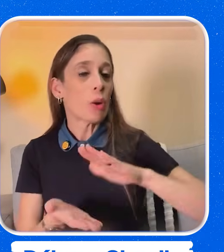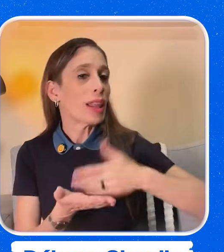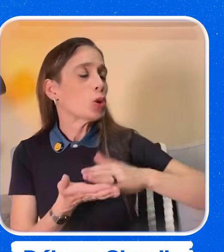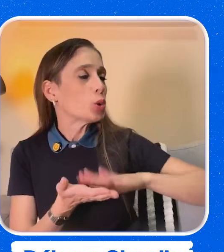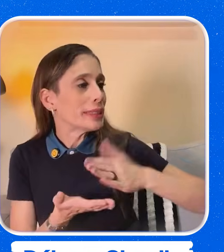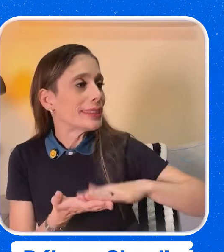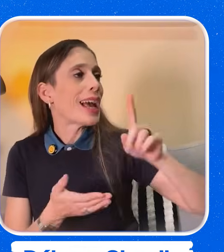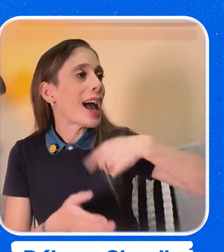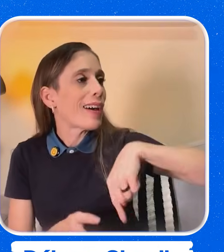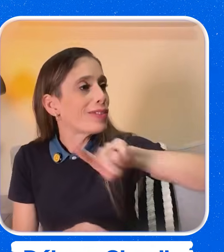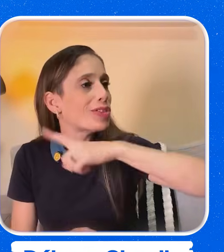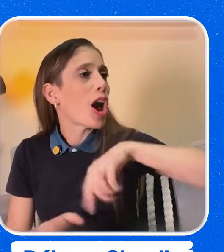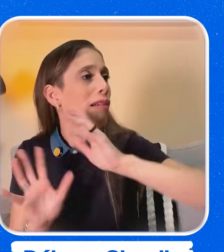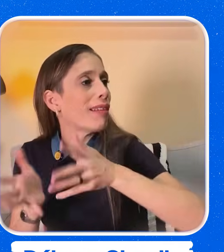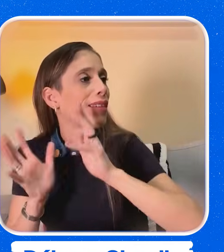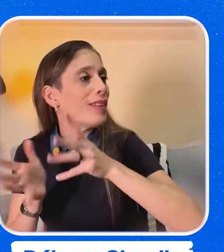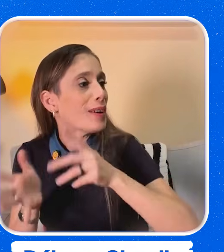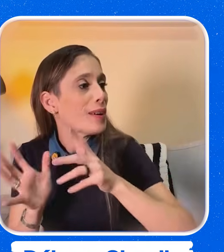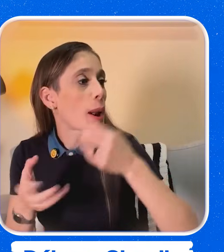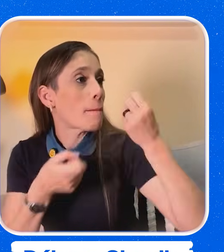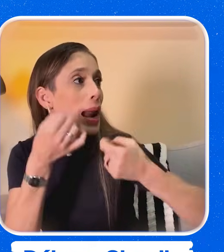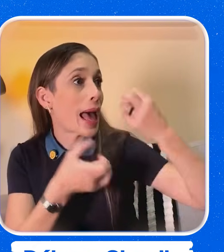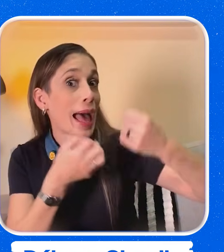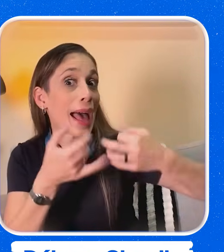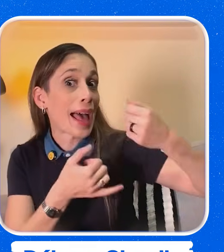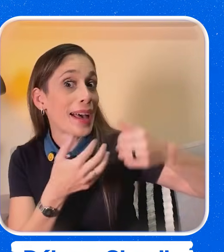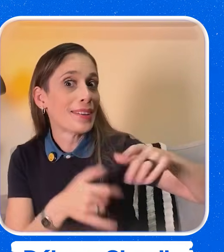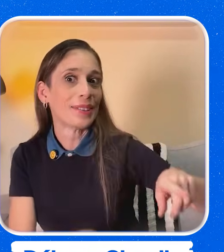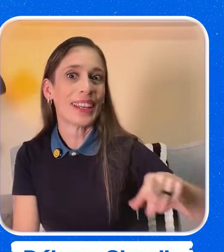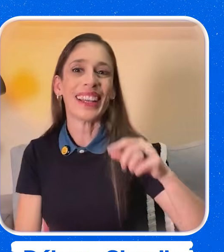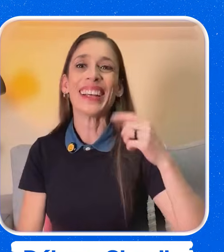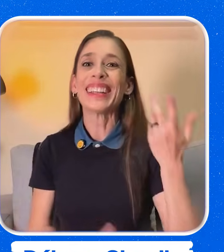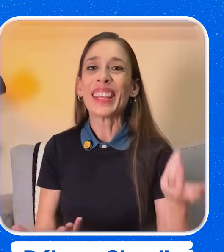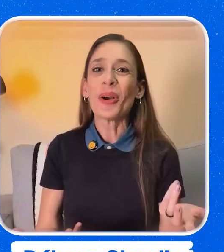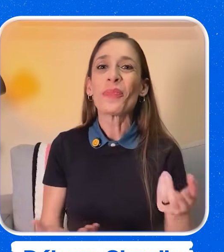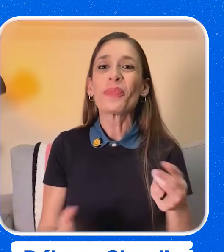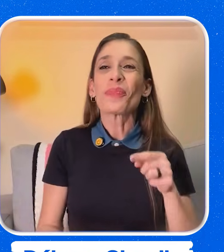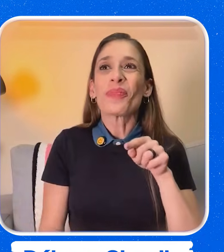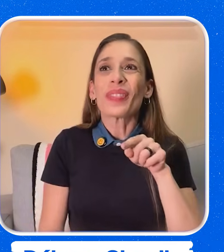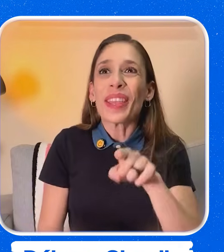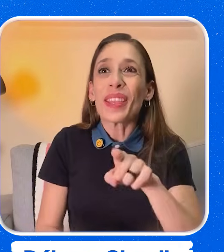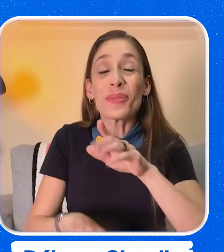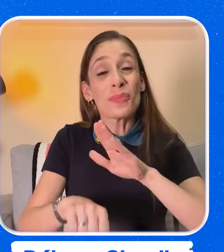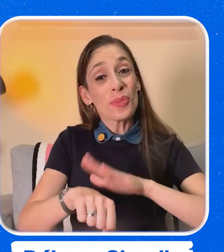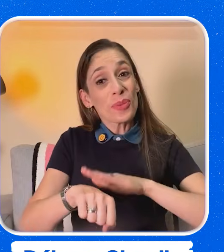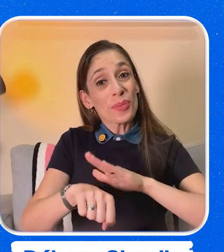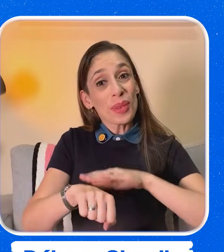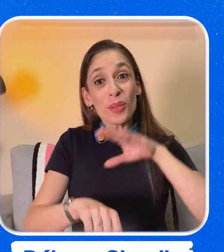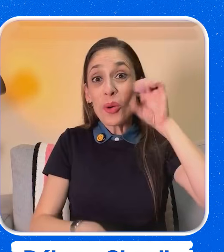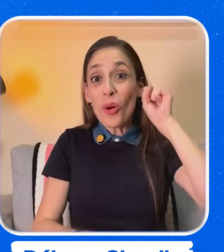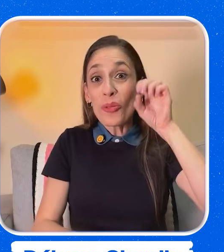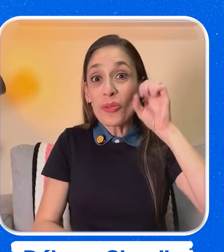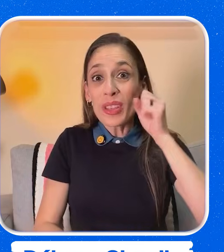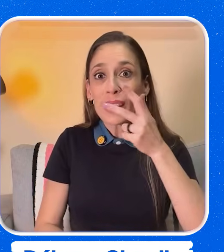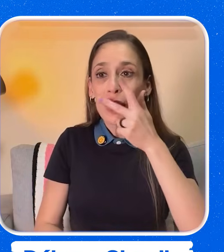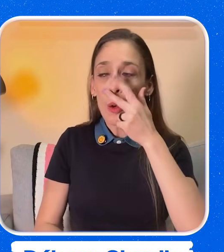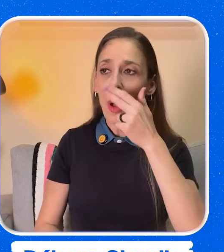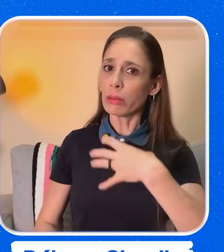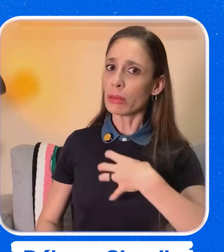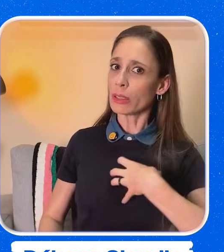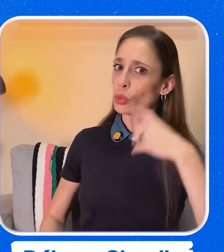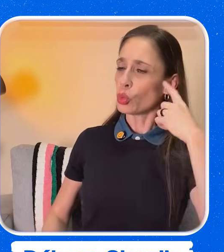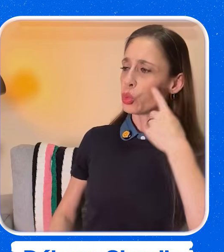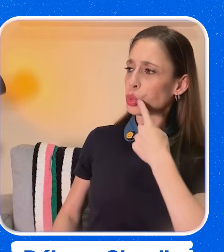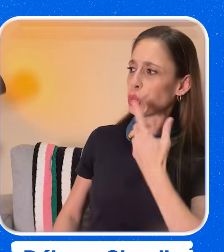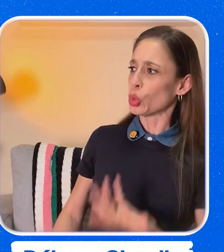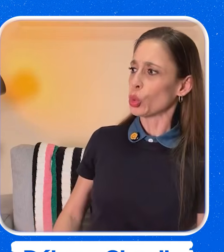não, que a gente está falando aqui, isso, isso. Então, naquele momento, essas pessoas ouvintes se sentiram no lugar das pessoas